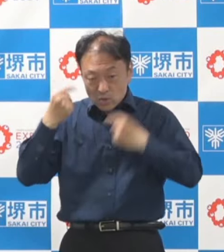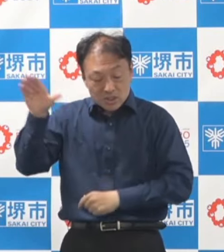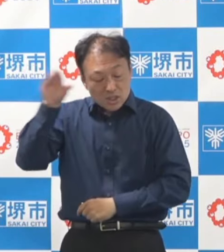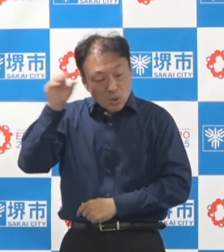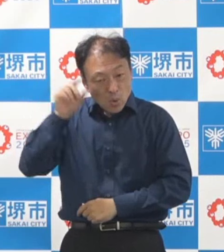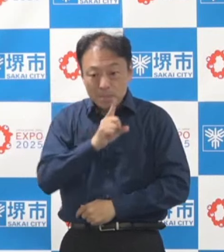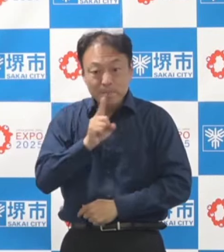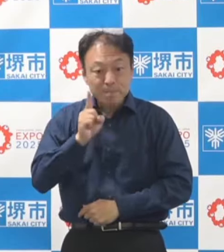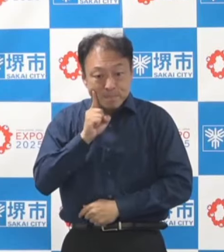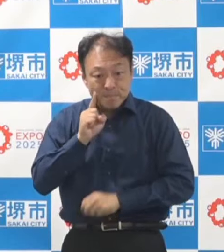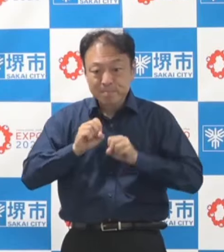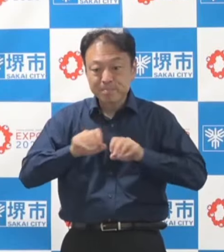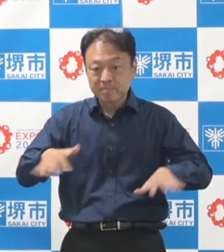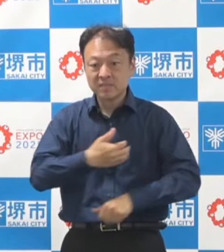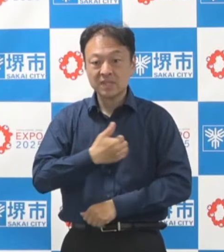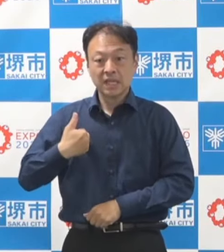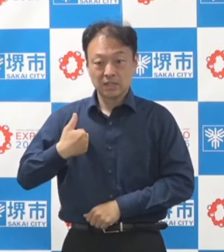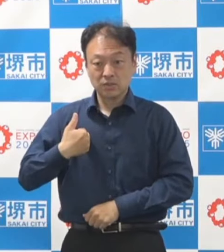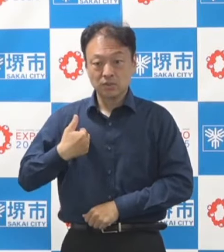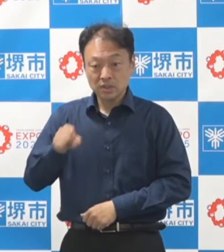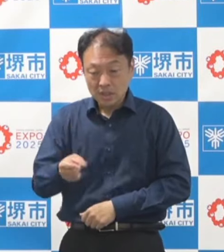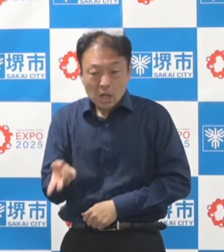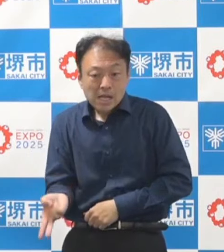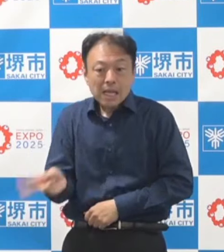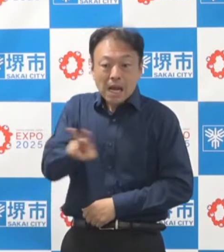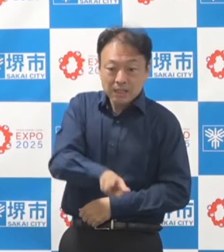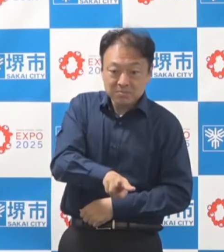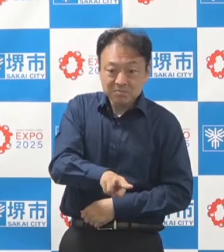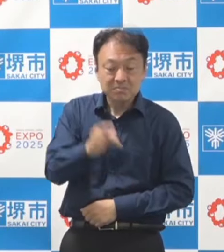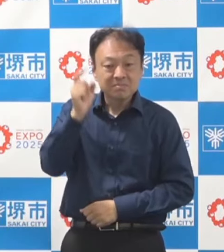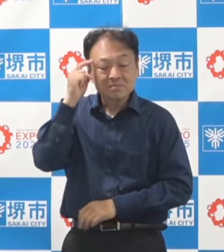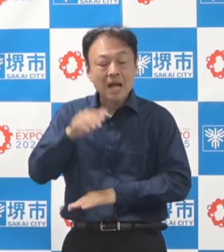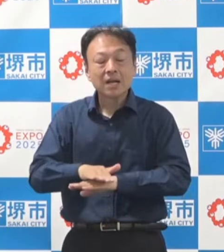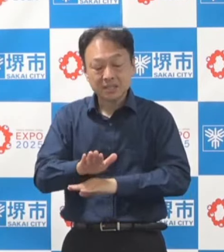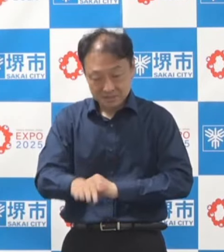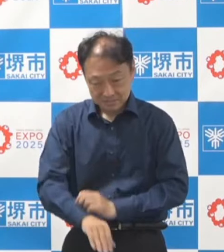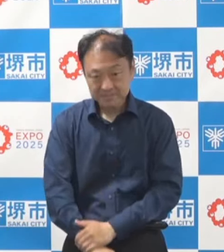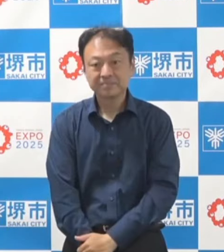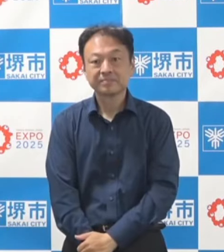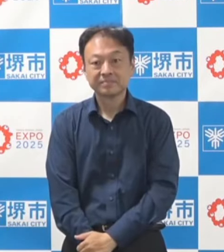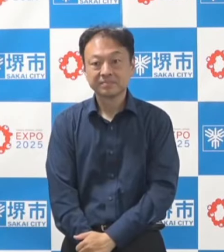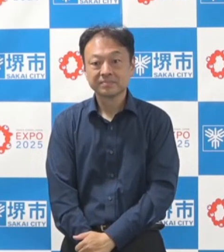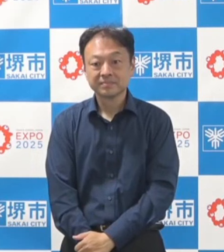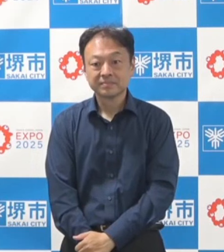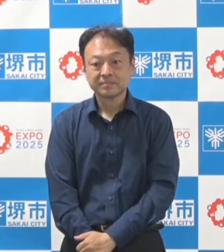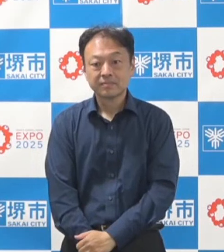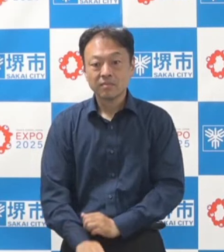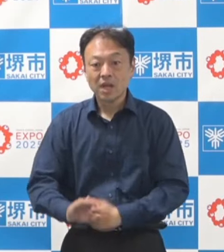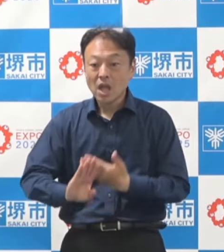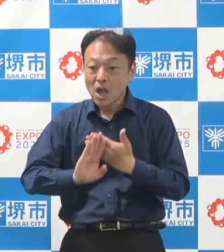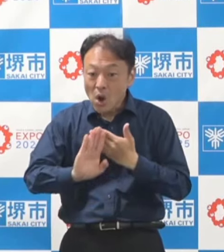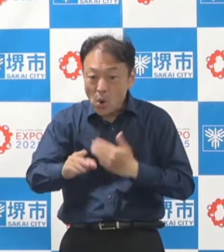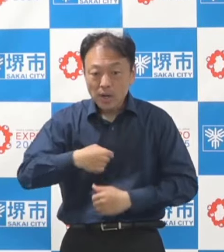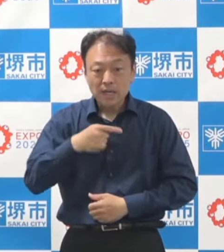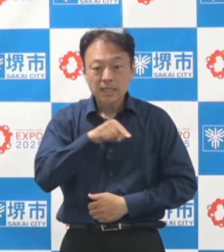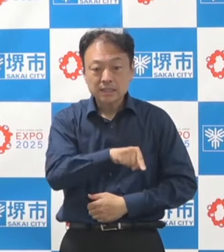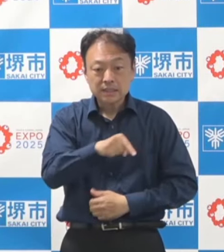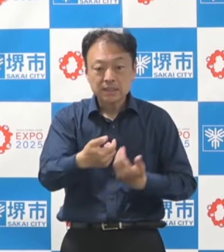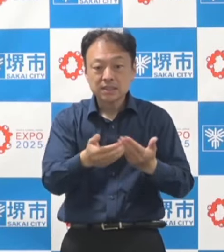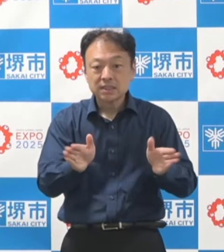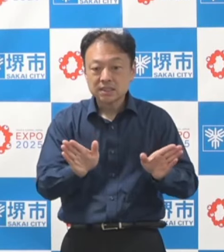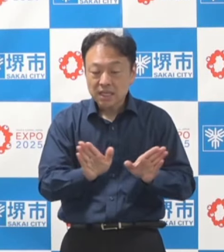えておりますので、こちらに切り替えるということで考えております。そして他自治体の事例についてです